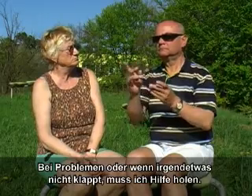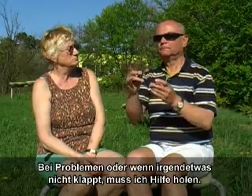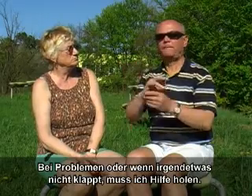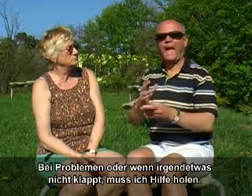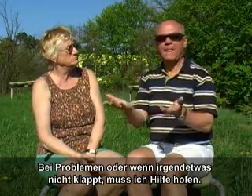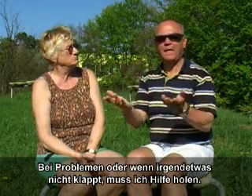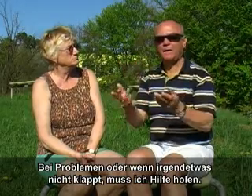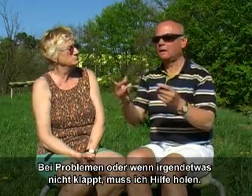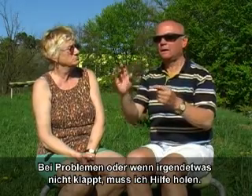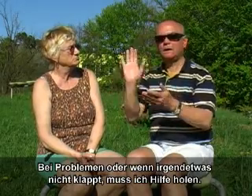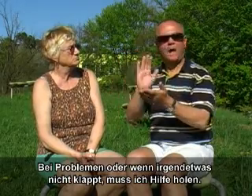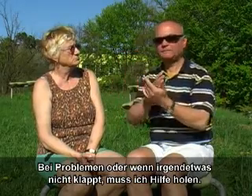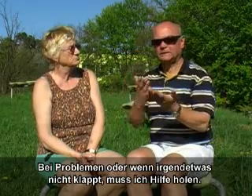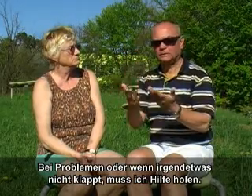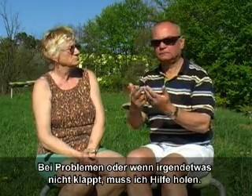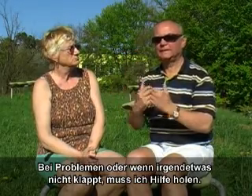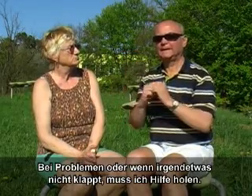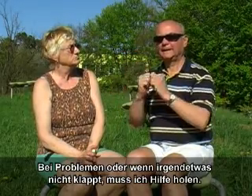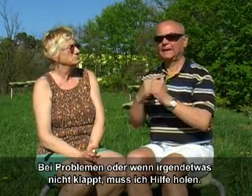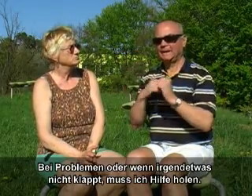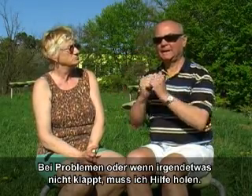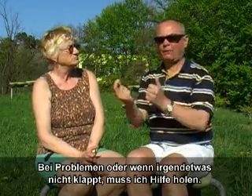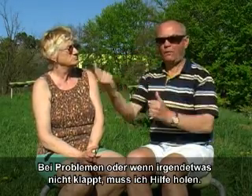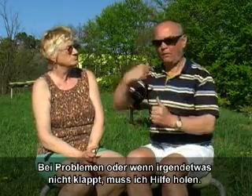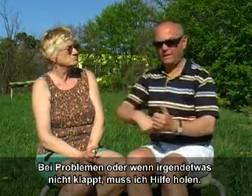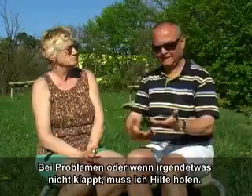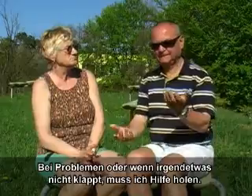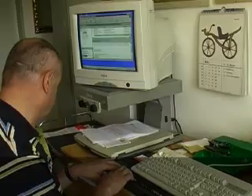Bei Problemen oder wenn irgendetwas nicht klappt, dann muss ich Hilfe holen.